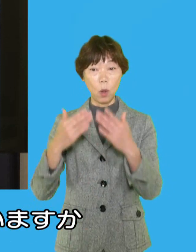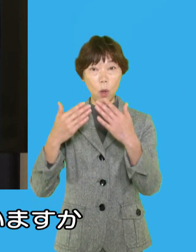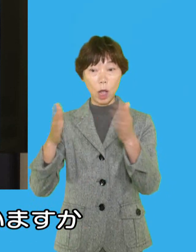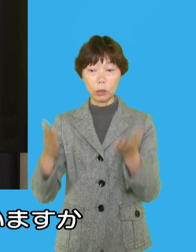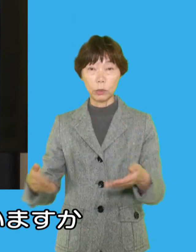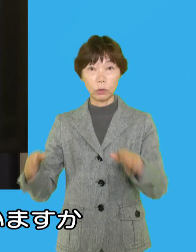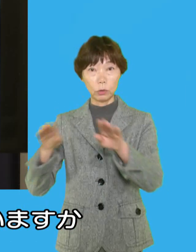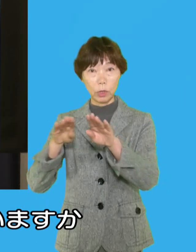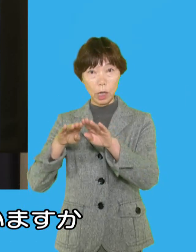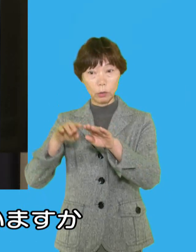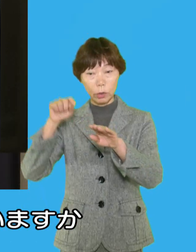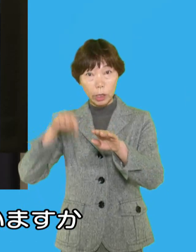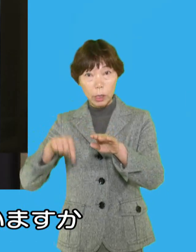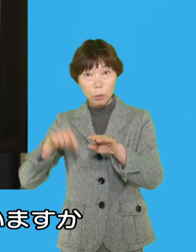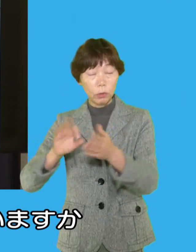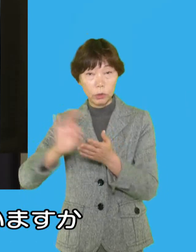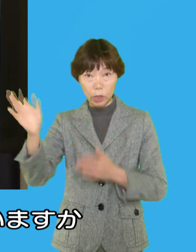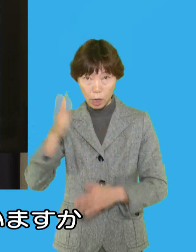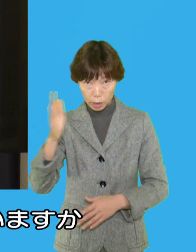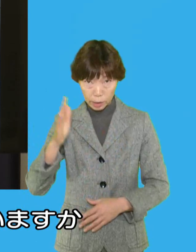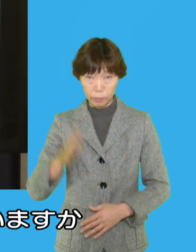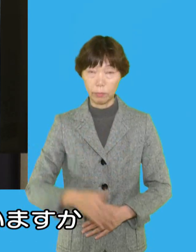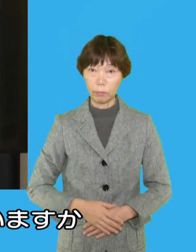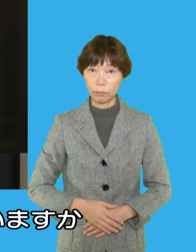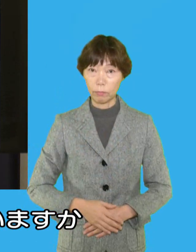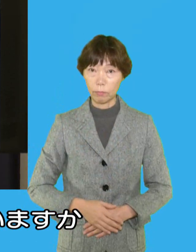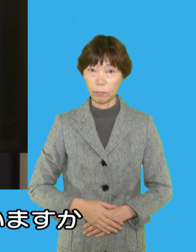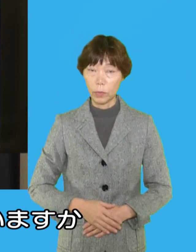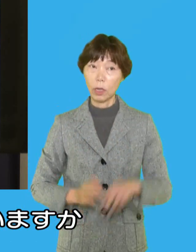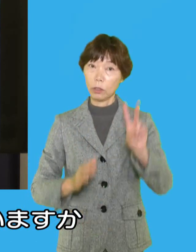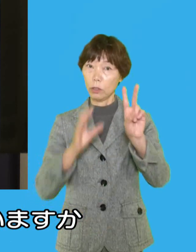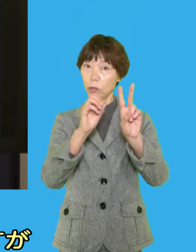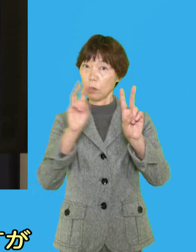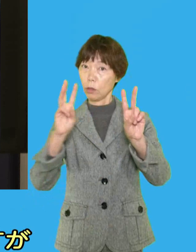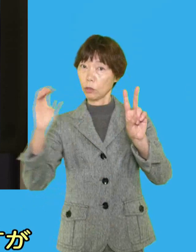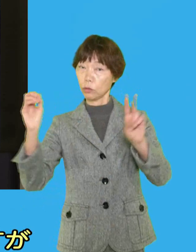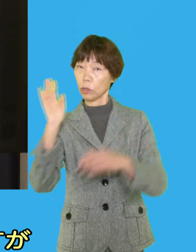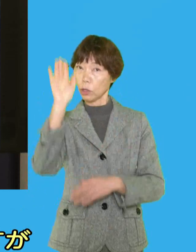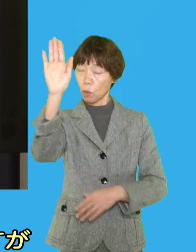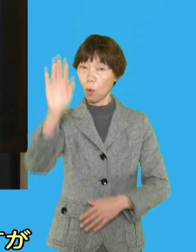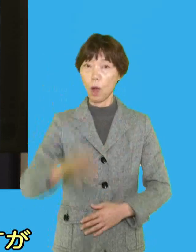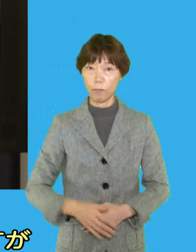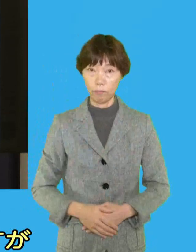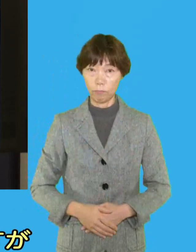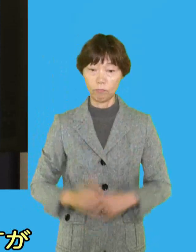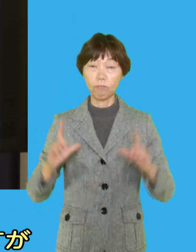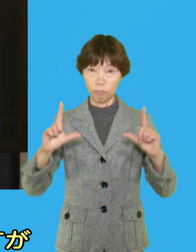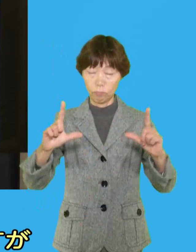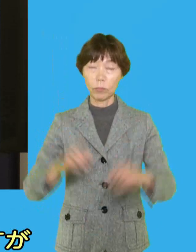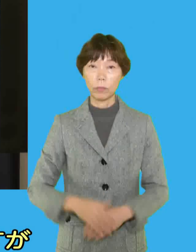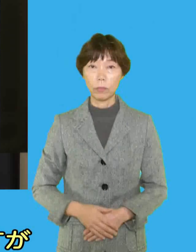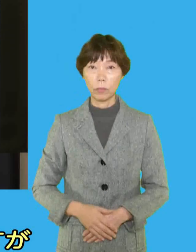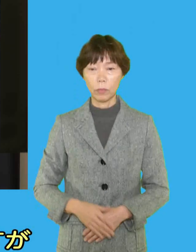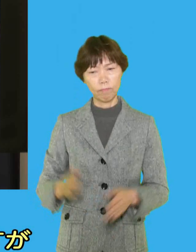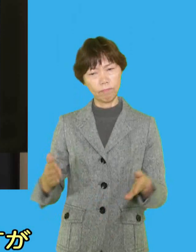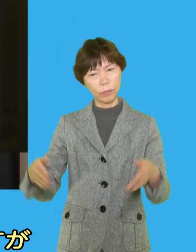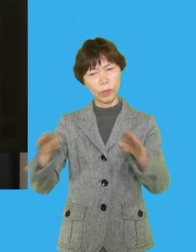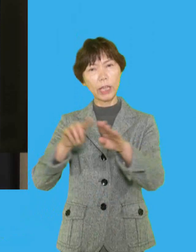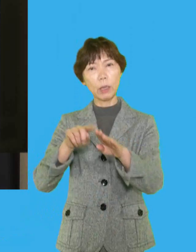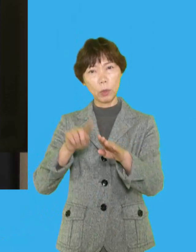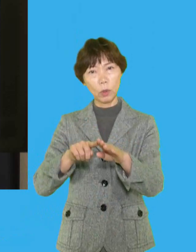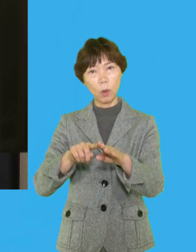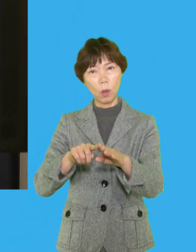もう使わない方向で考えているということですかね、2030年度以降は。 そうですね、何年持つかということなんです